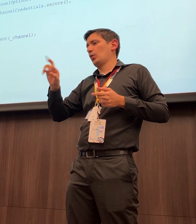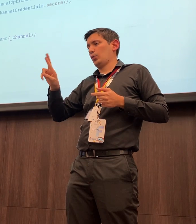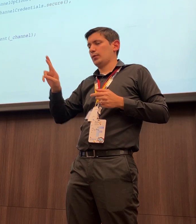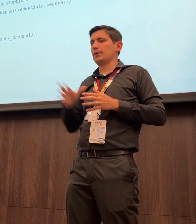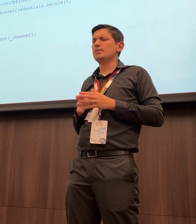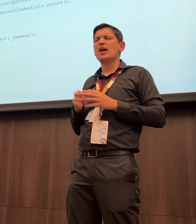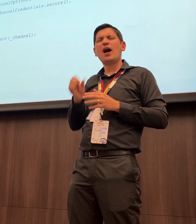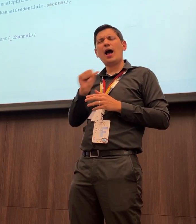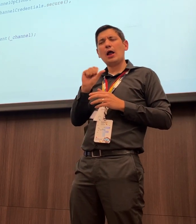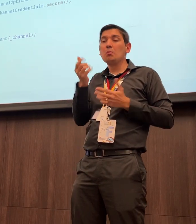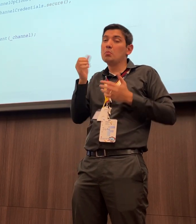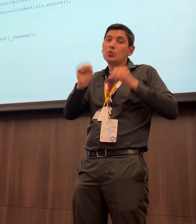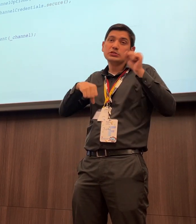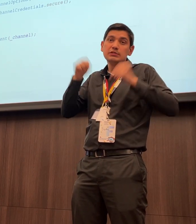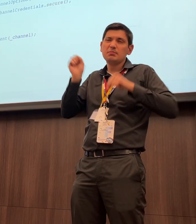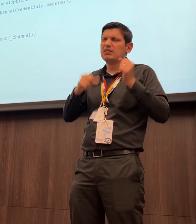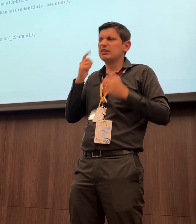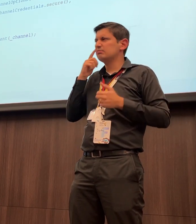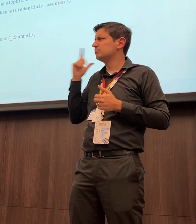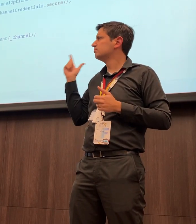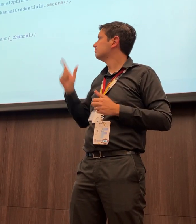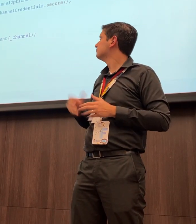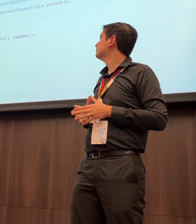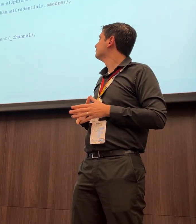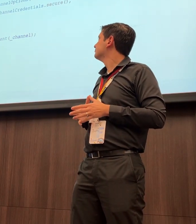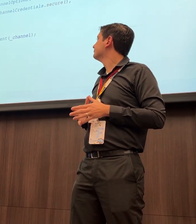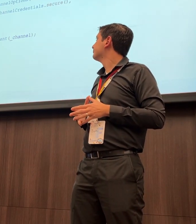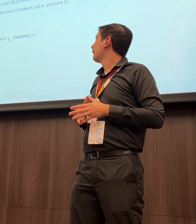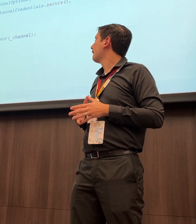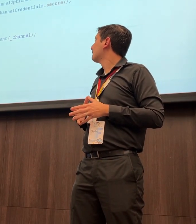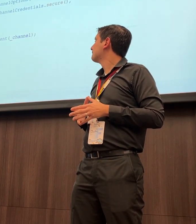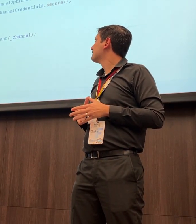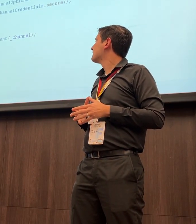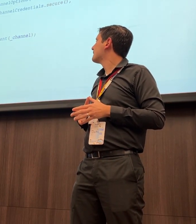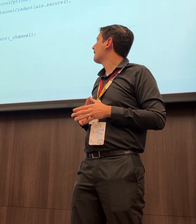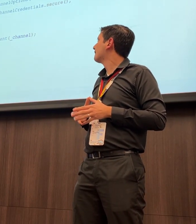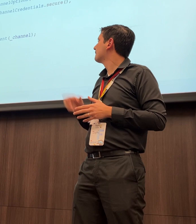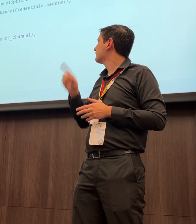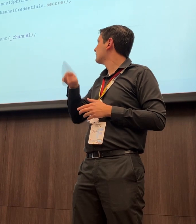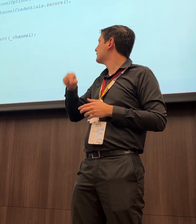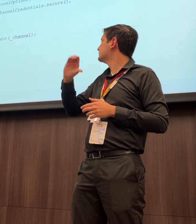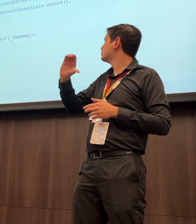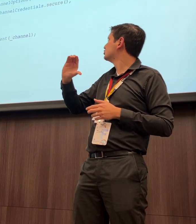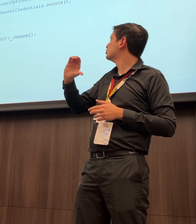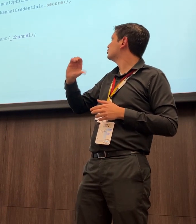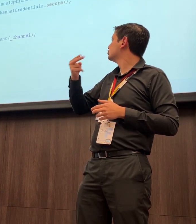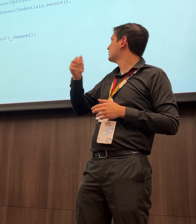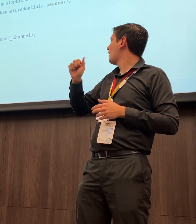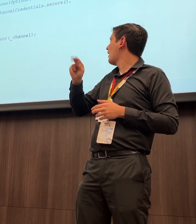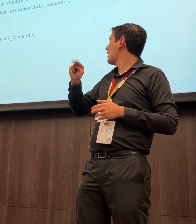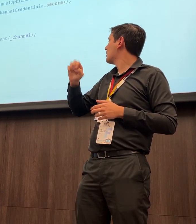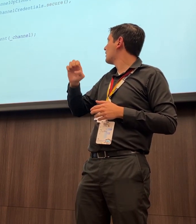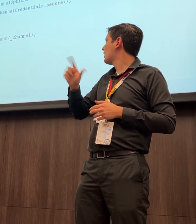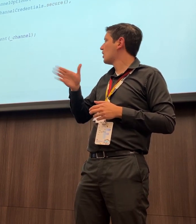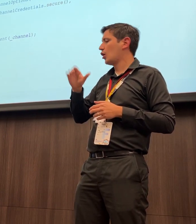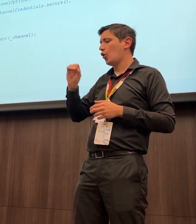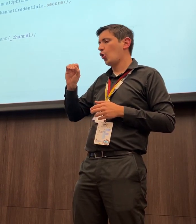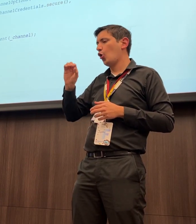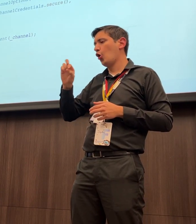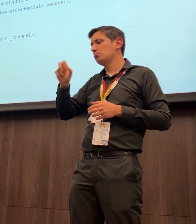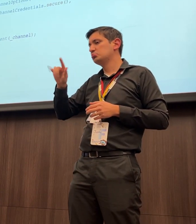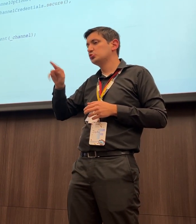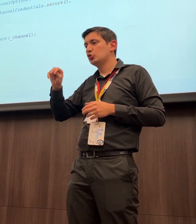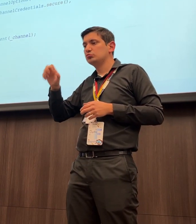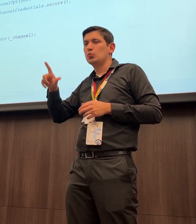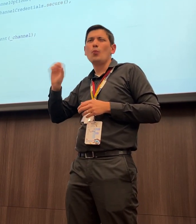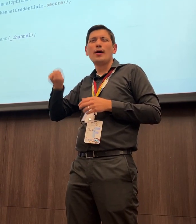También tenemos que proveerle un puerto, ¿no? Y también las channel options, que dentro de las channel options podemos poner credenciales. En